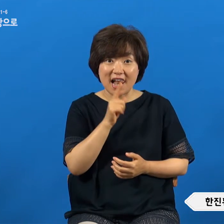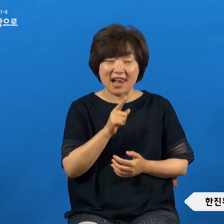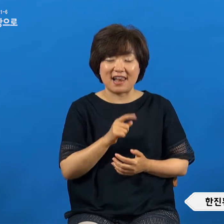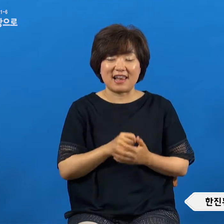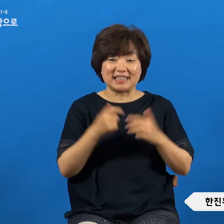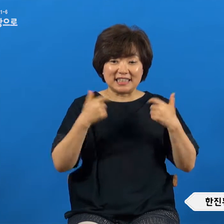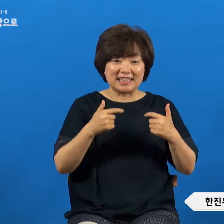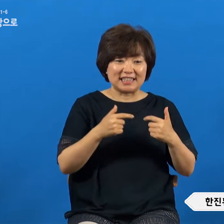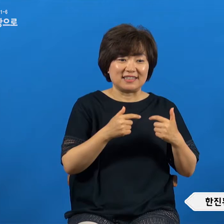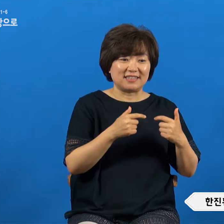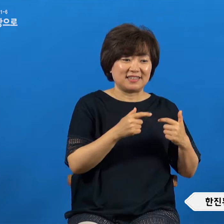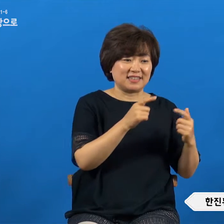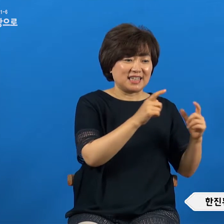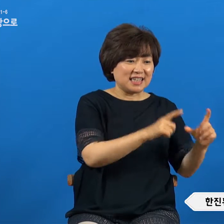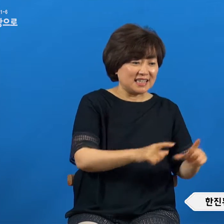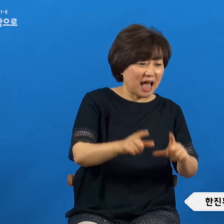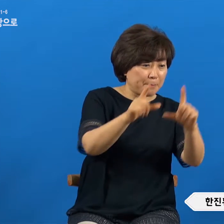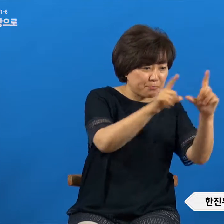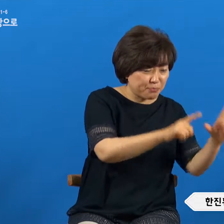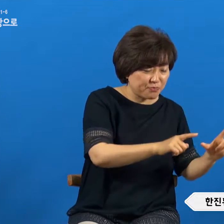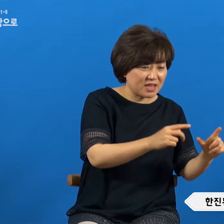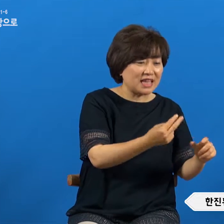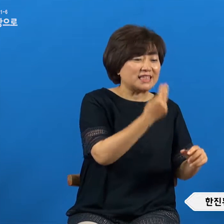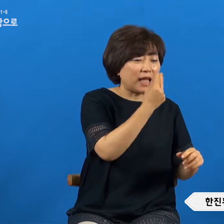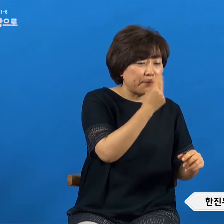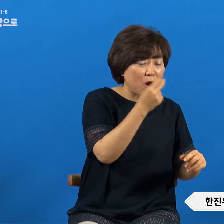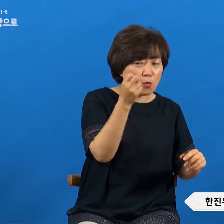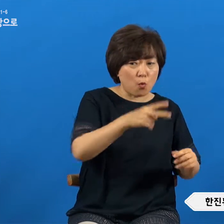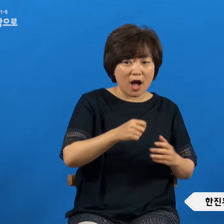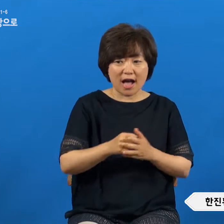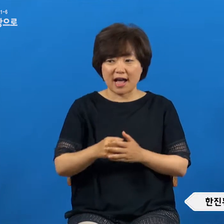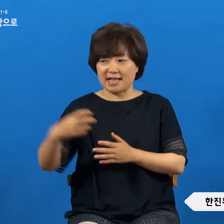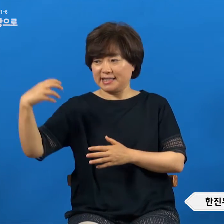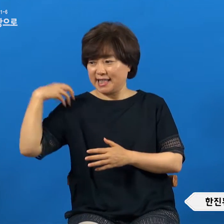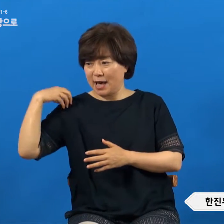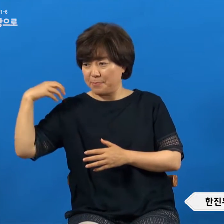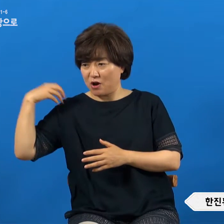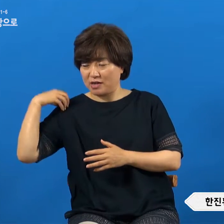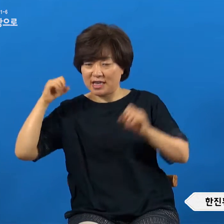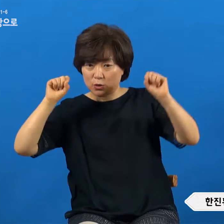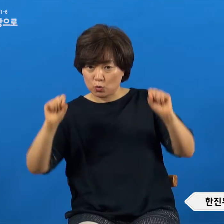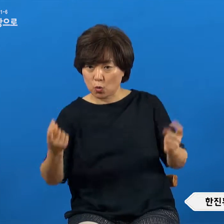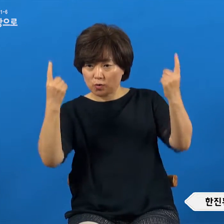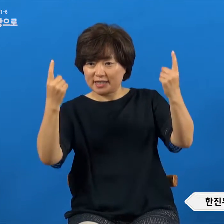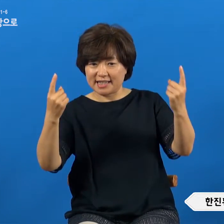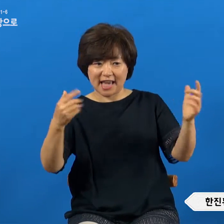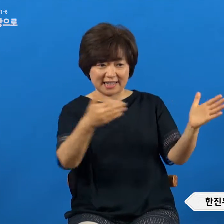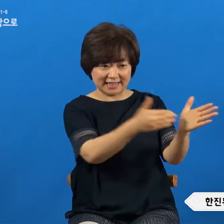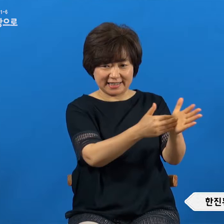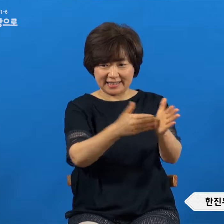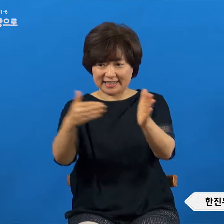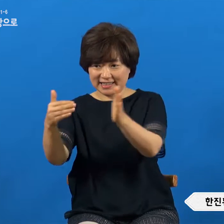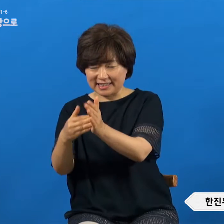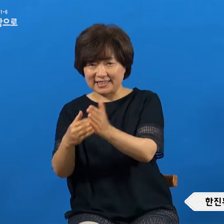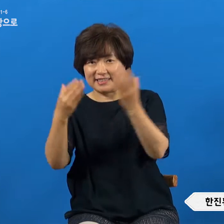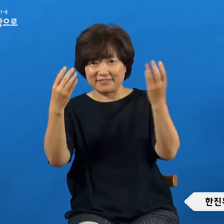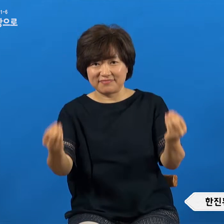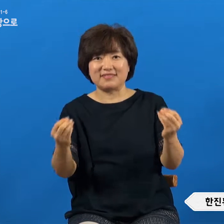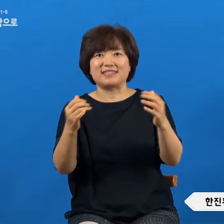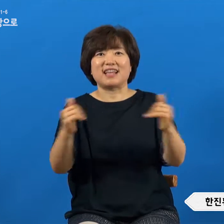삶과 사명이 함께 끝나는 사람이 제일 행복하다. 삶과 사명이 함께 끝나는 사람.